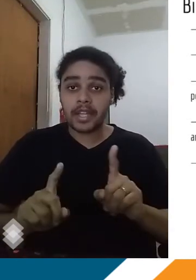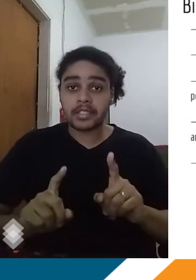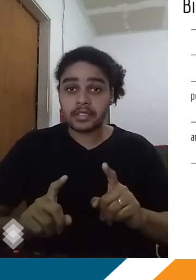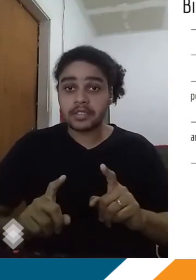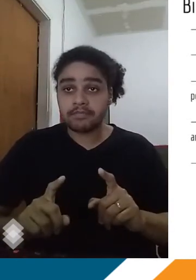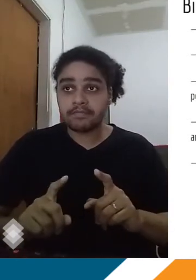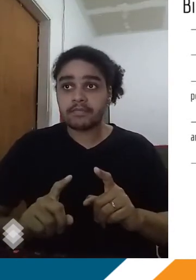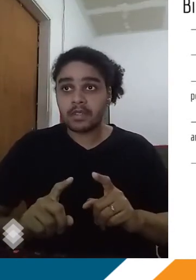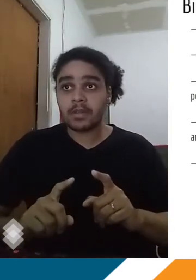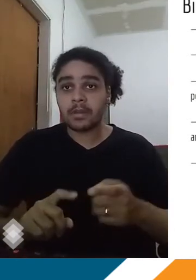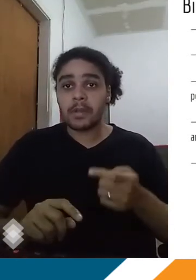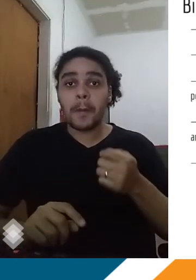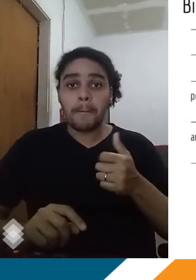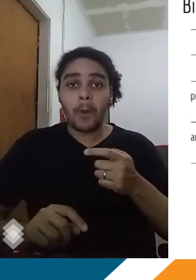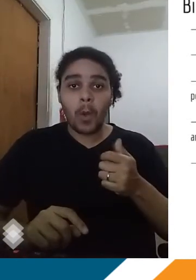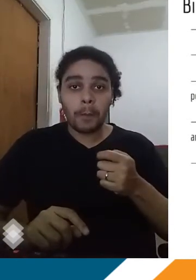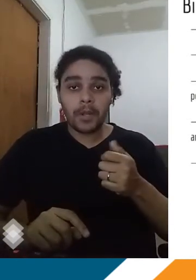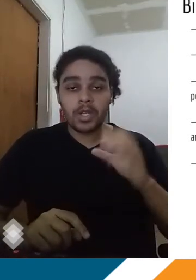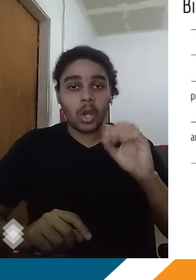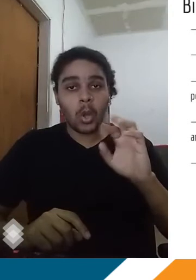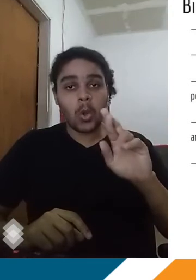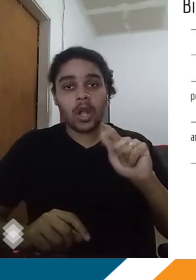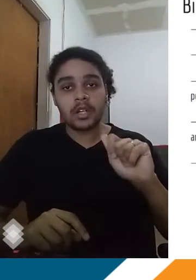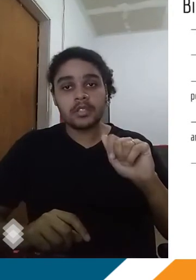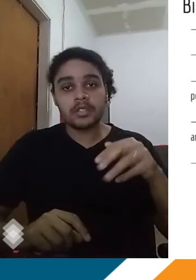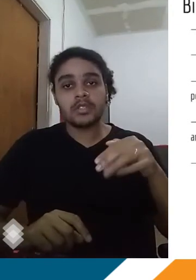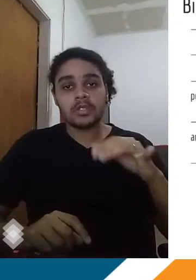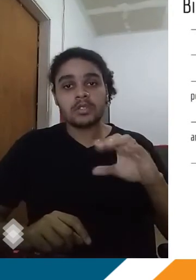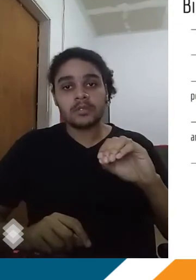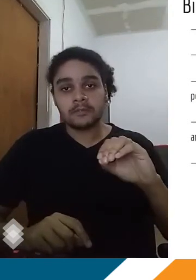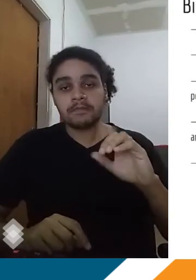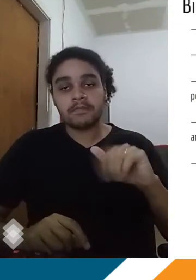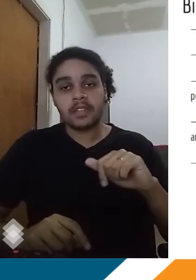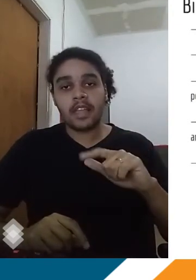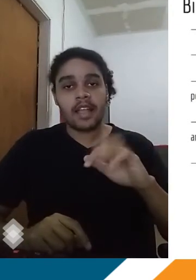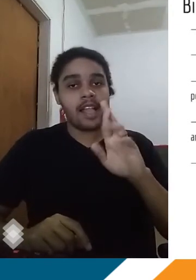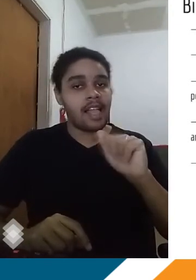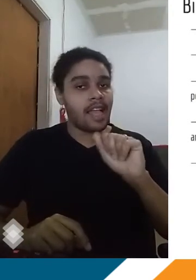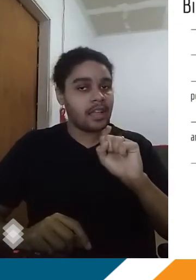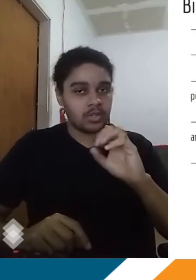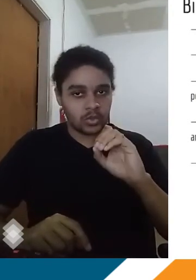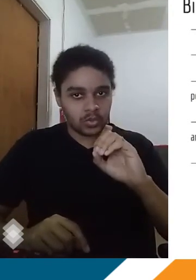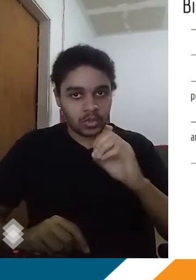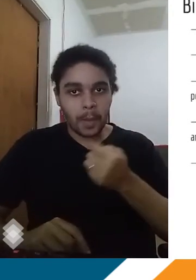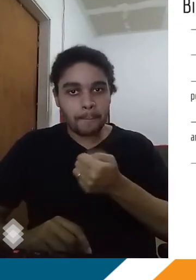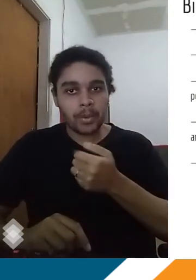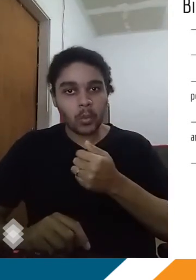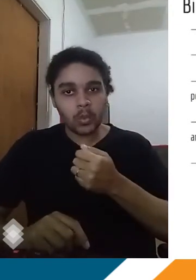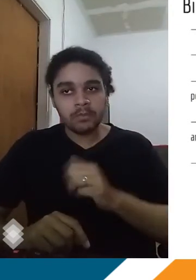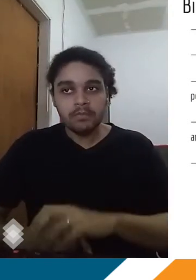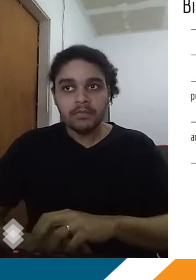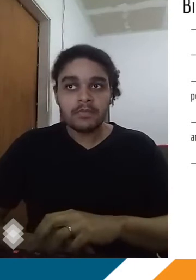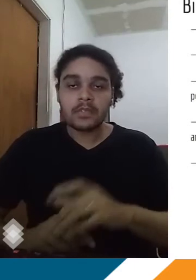um solo muito pobre em matéria orgânica, ou seja, são solos rasos e pouco espessos, justamente porque